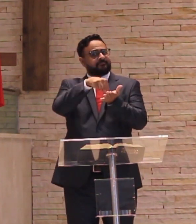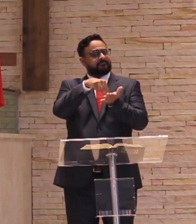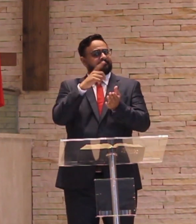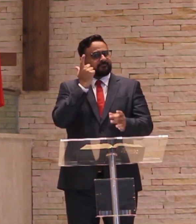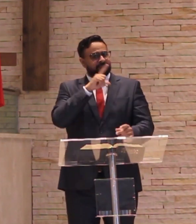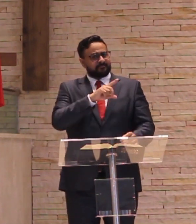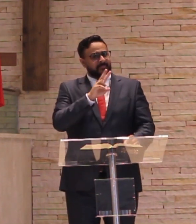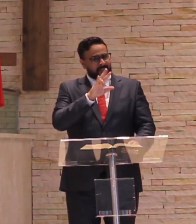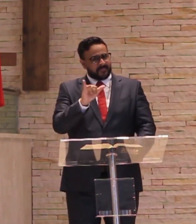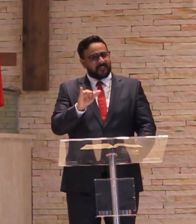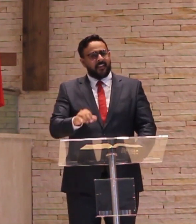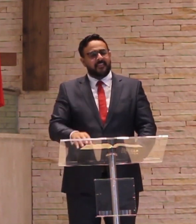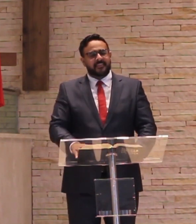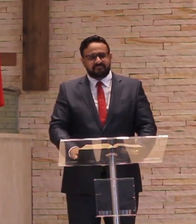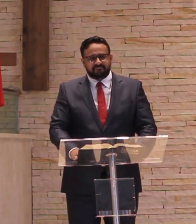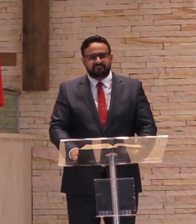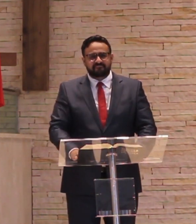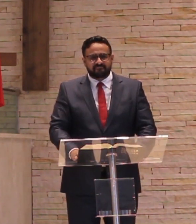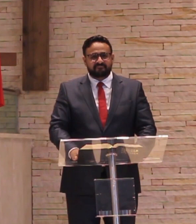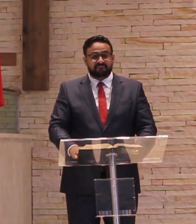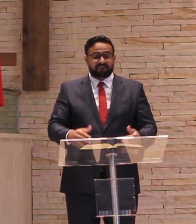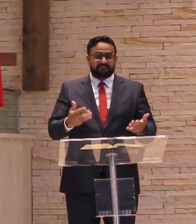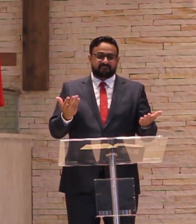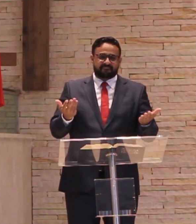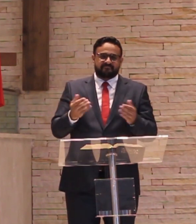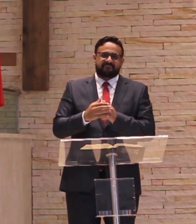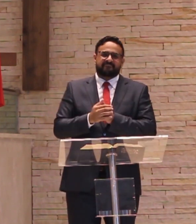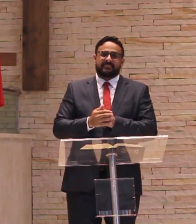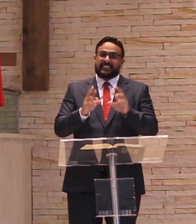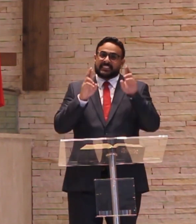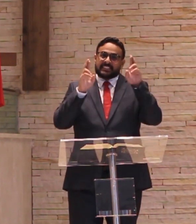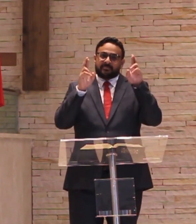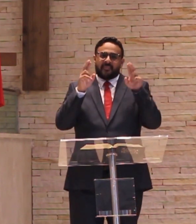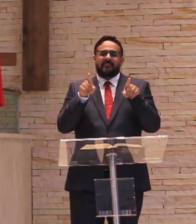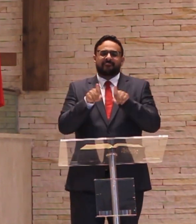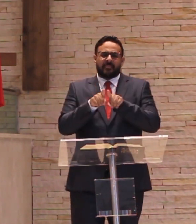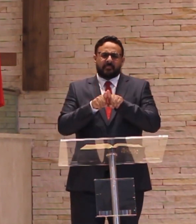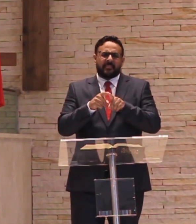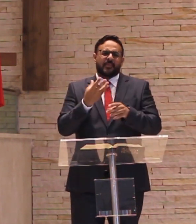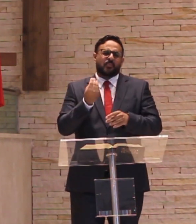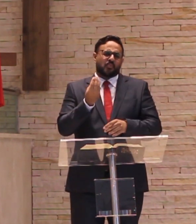Jesus ressuscitou. É esse o benefício que ele quer lhe dar. Eu espero